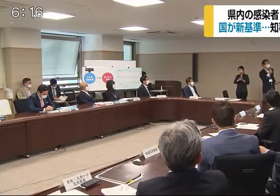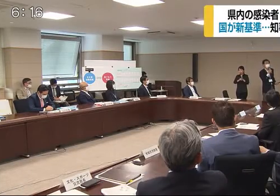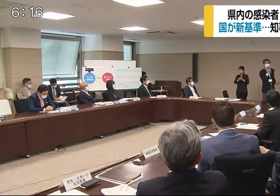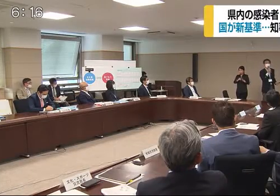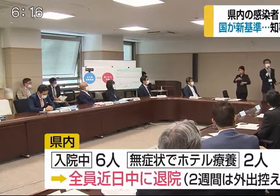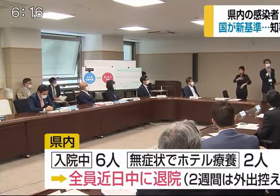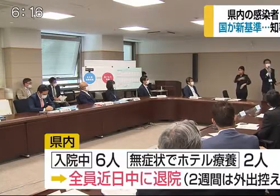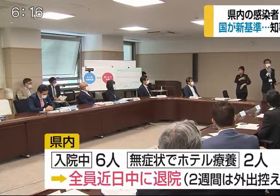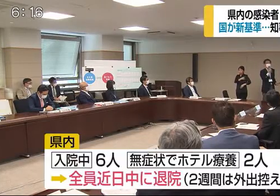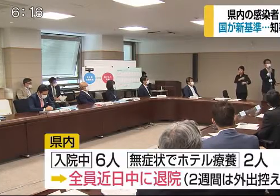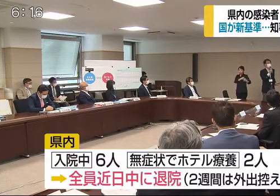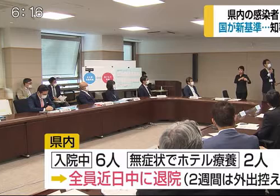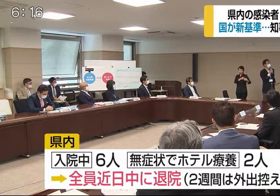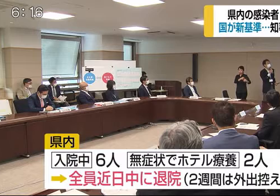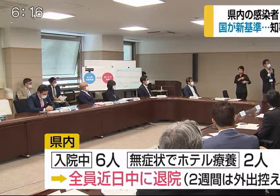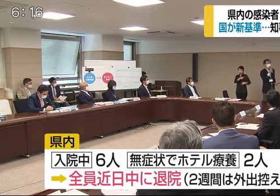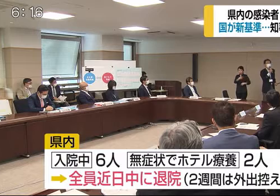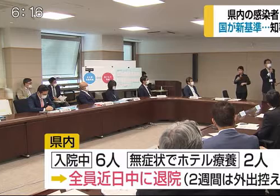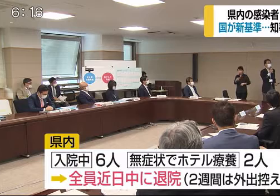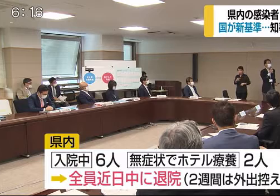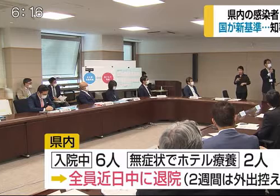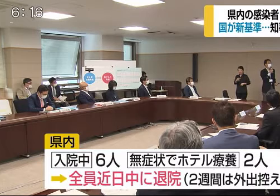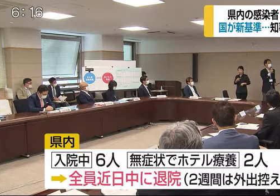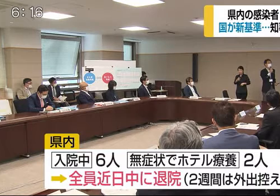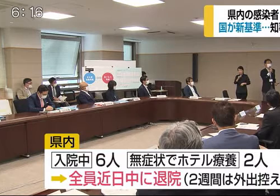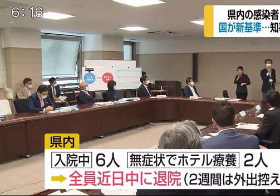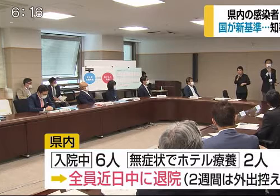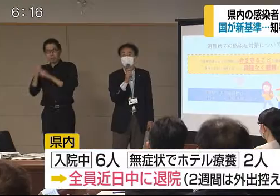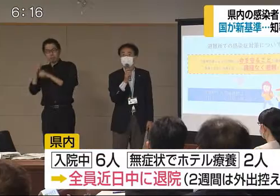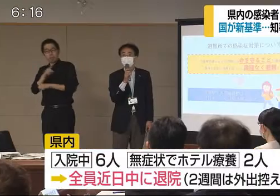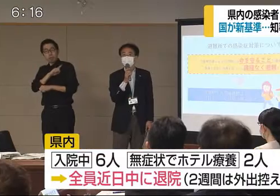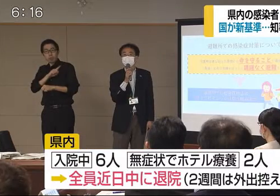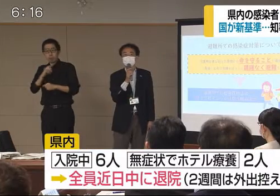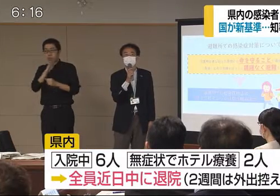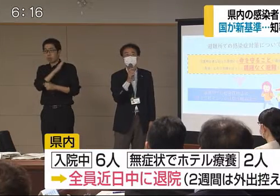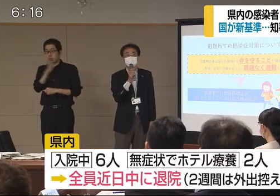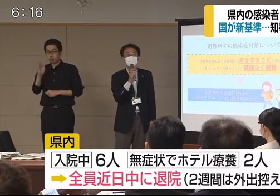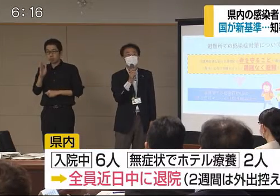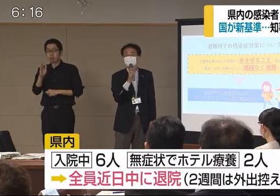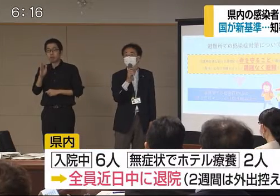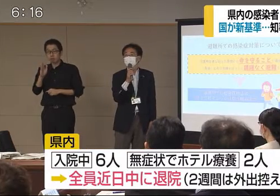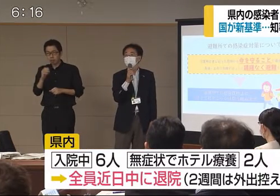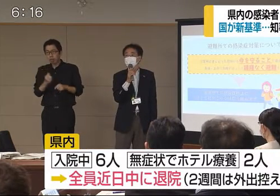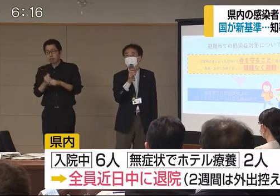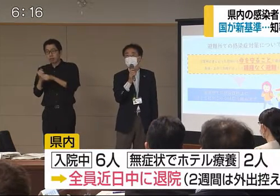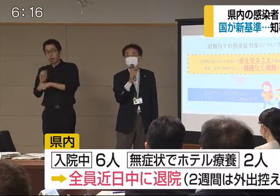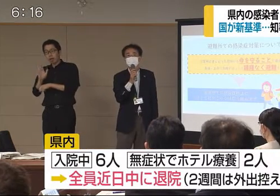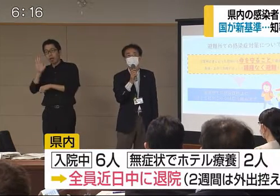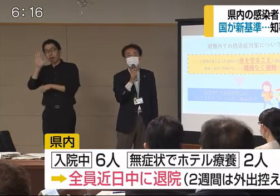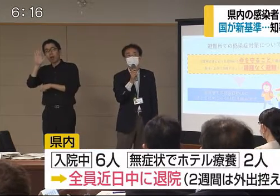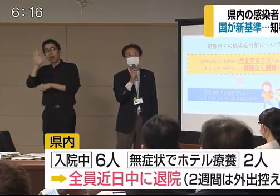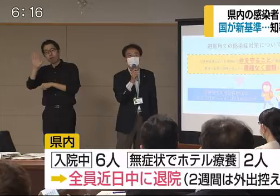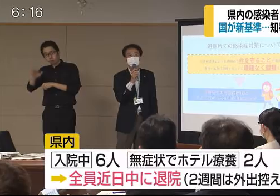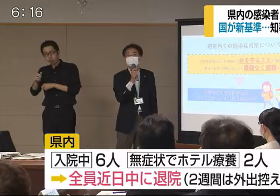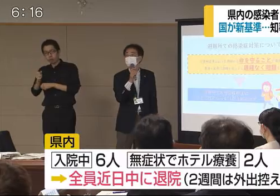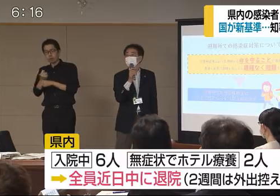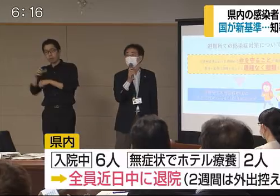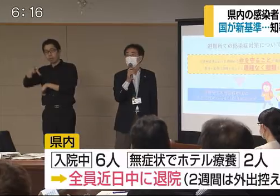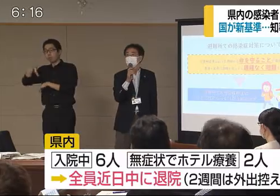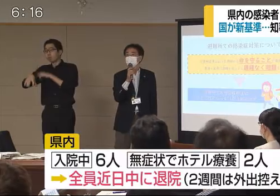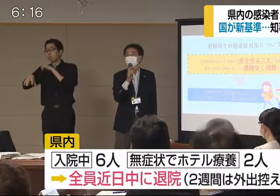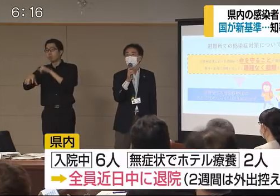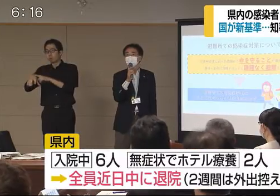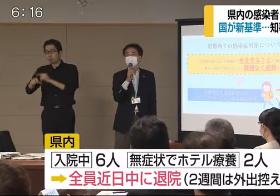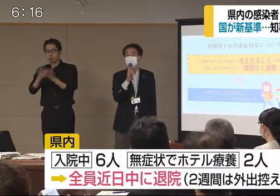現在、県内では6人が入院していて、無症状の2人がホテルに移っています。この全員が基準を満たす